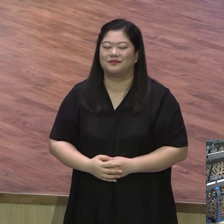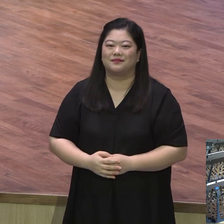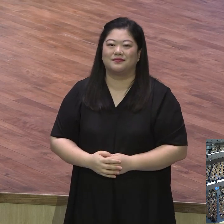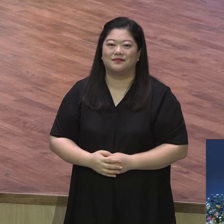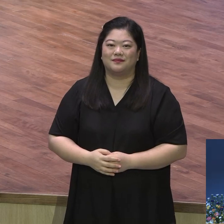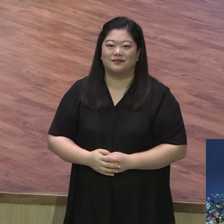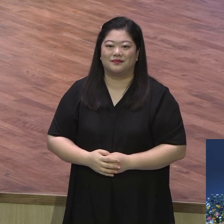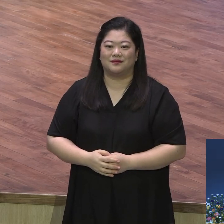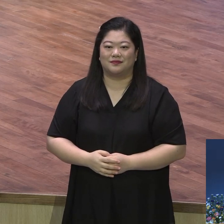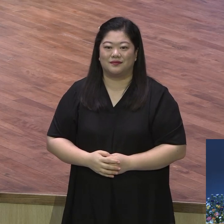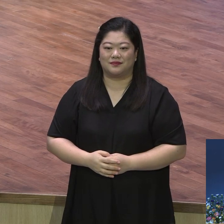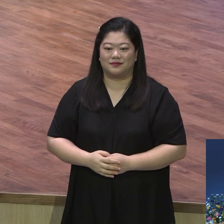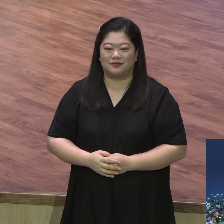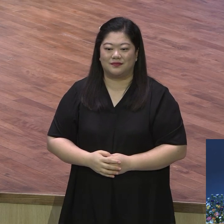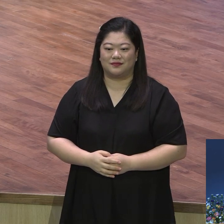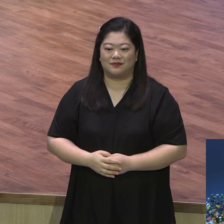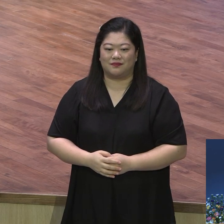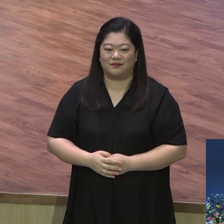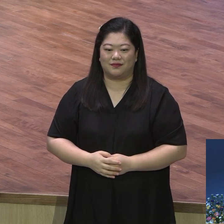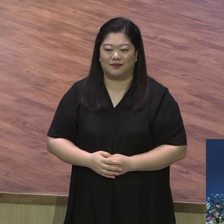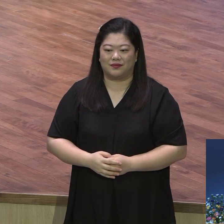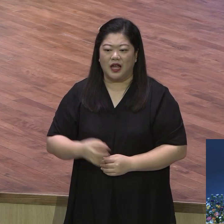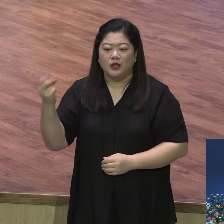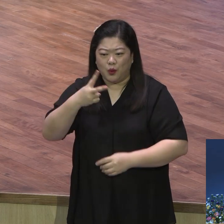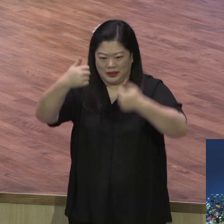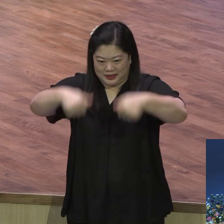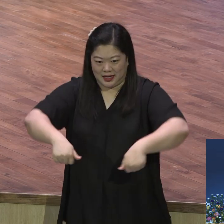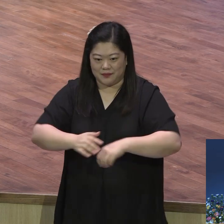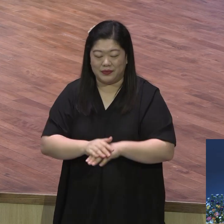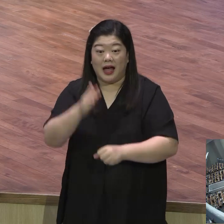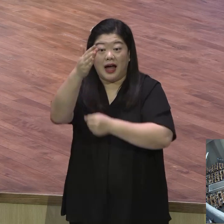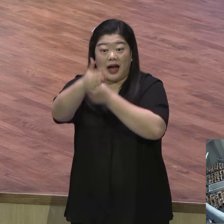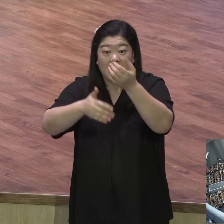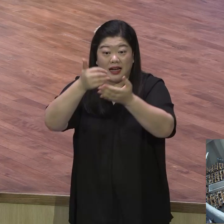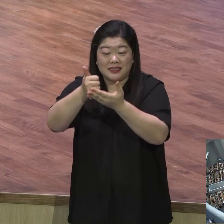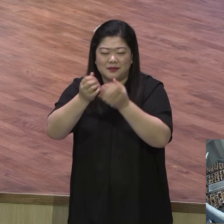다른 분하고 이상 하세요. 하나님은 새해를 오늘부터 행하십니다.